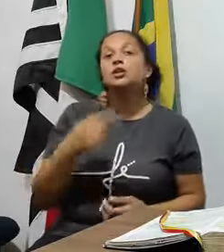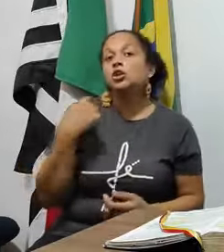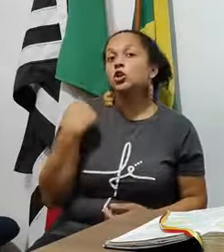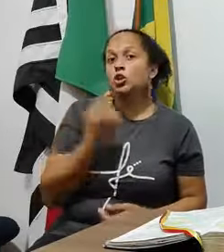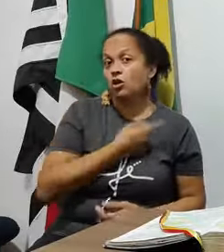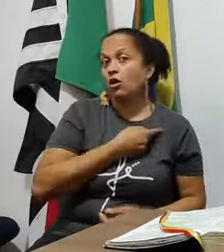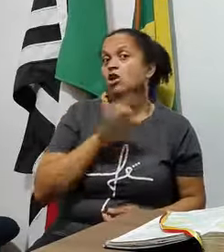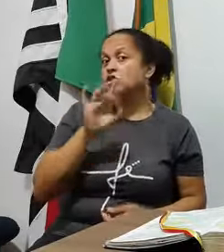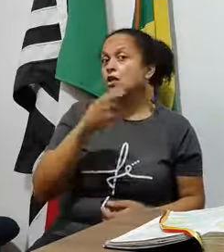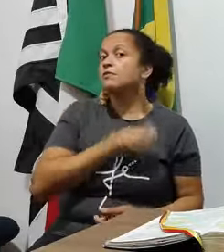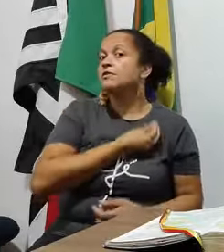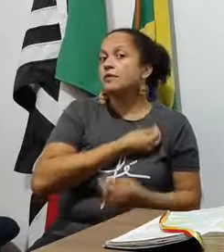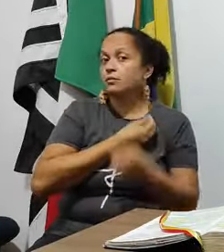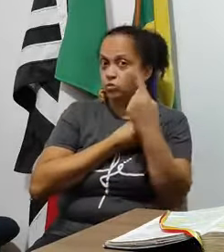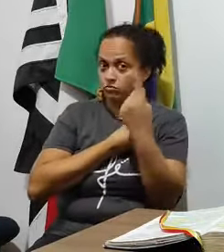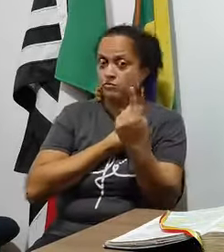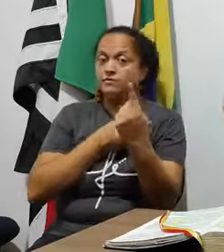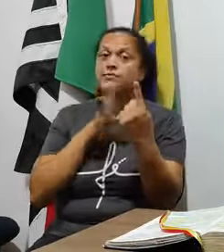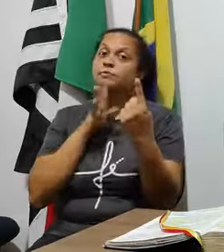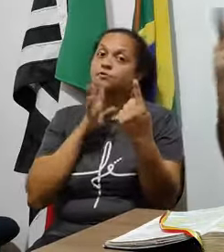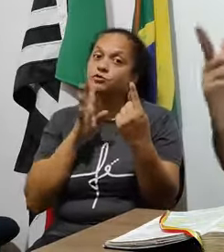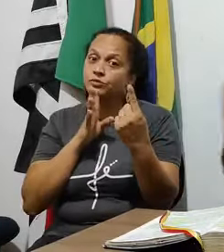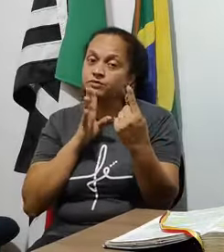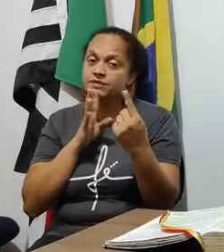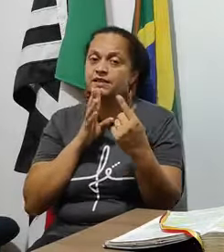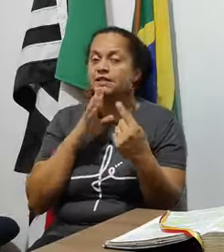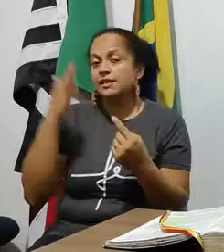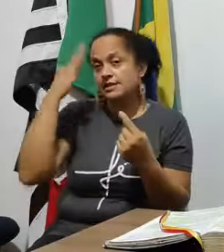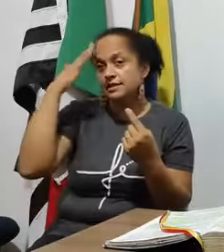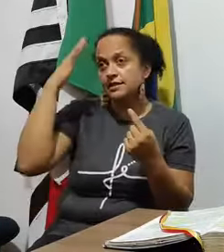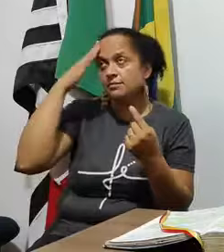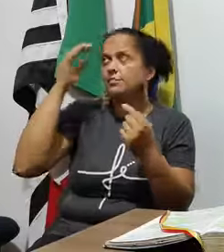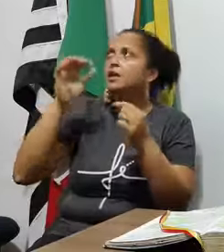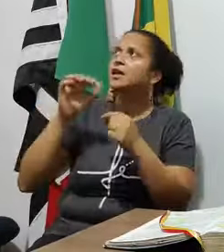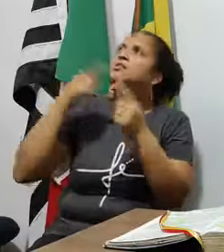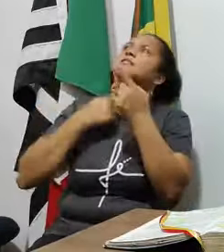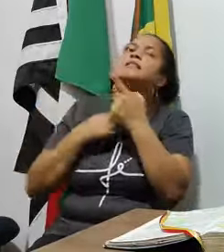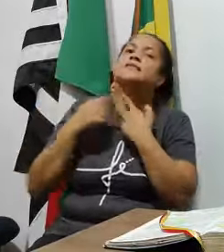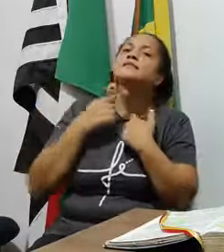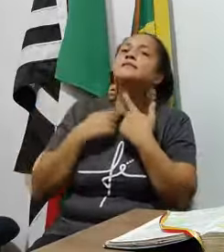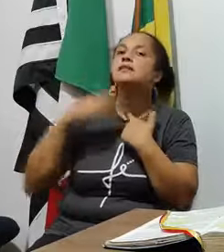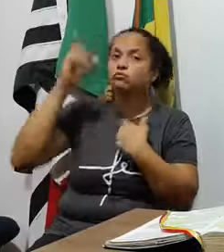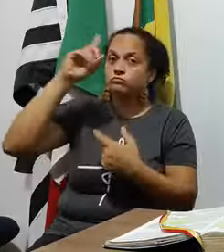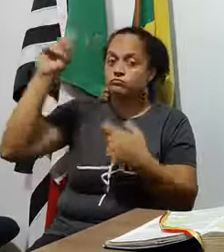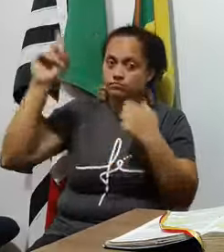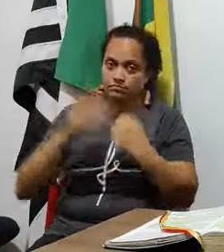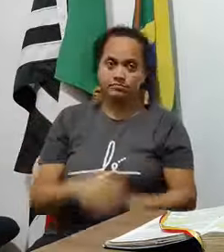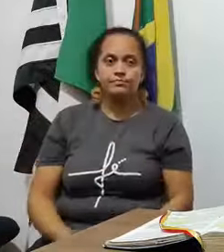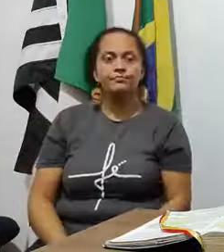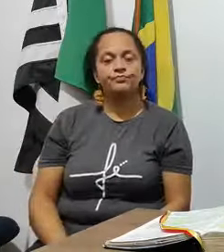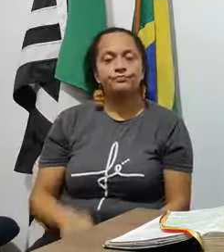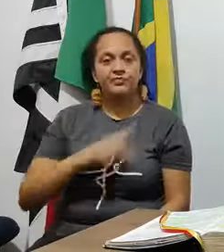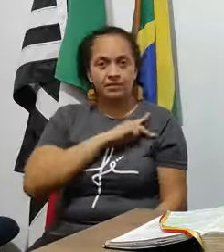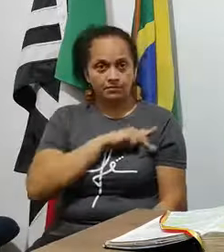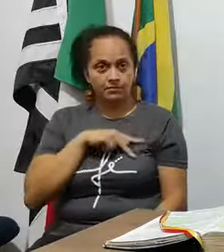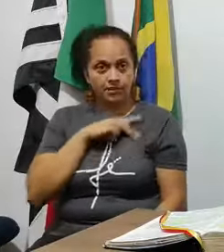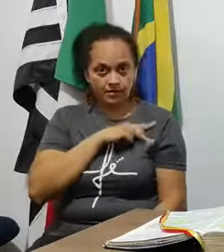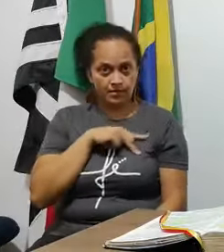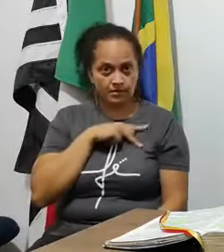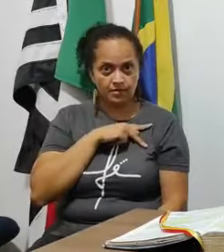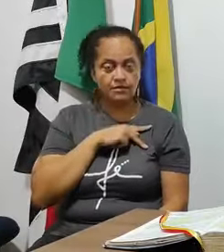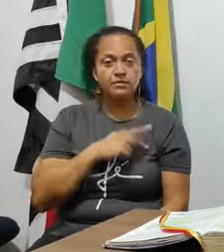de Deus. O apóstolo Paulo, já idoso, né? Eu não sei quantos anos ele tinha aqui, vou pesquisar, na